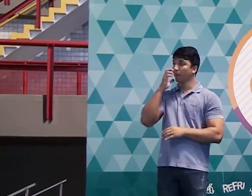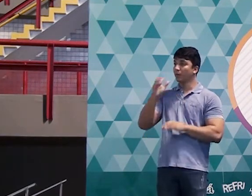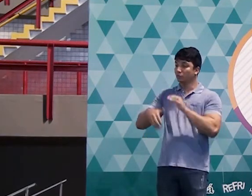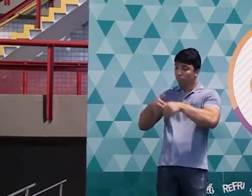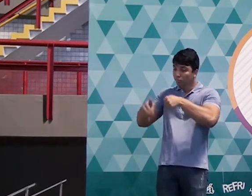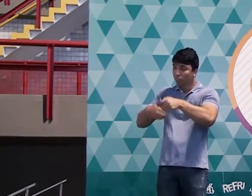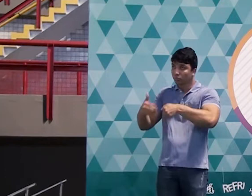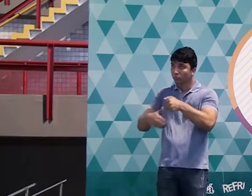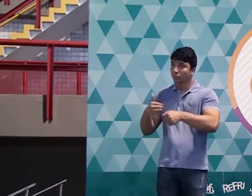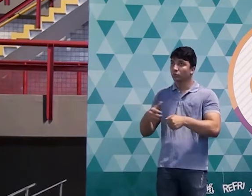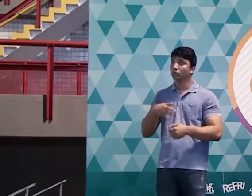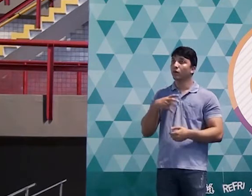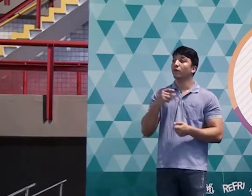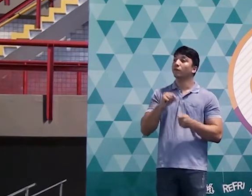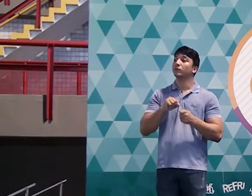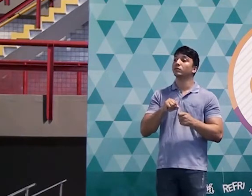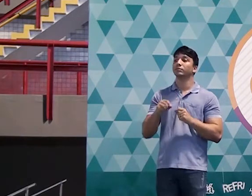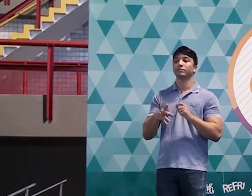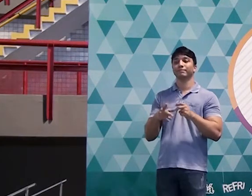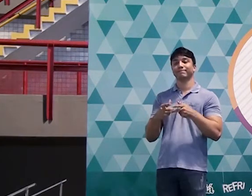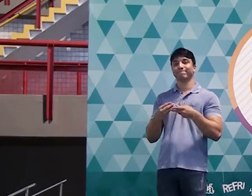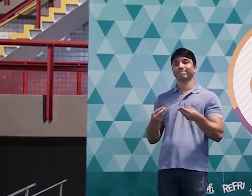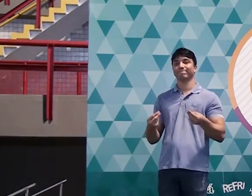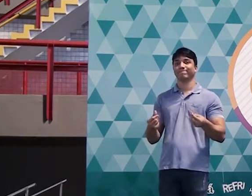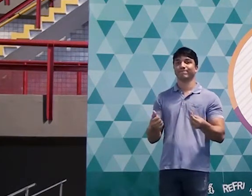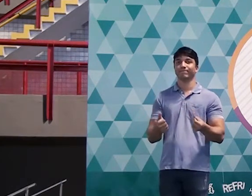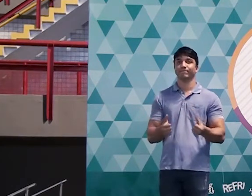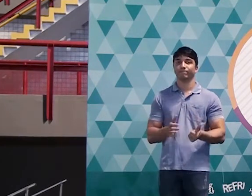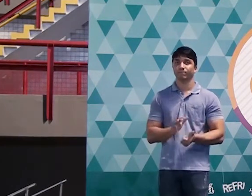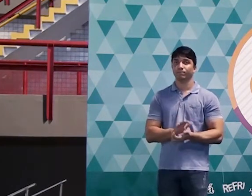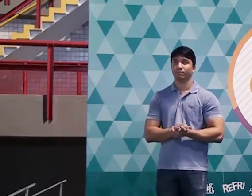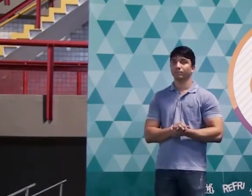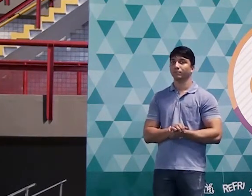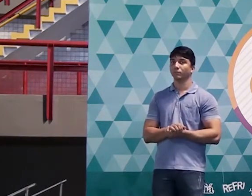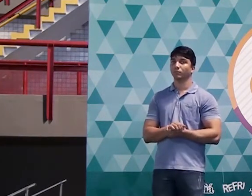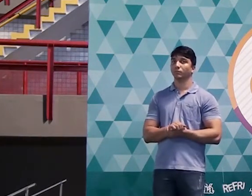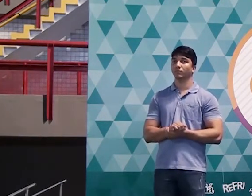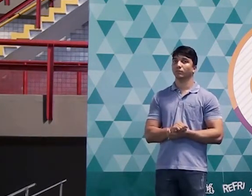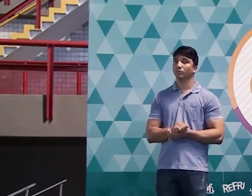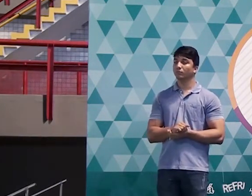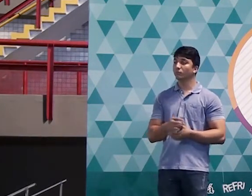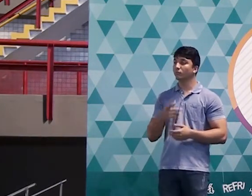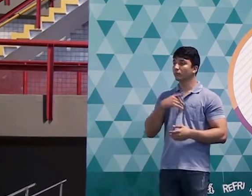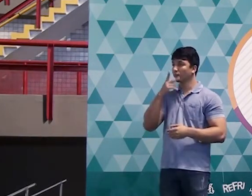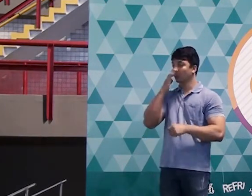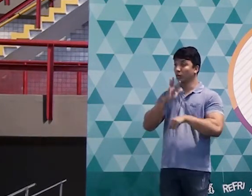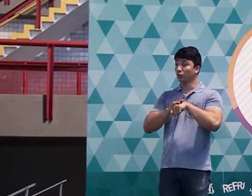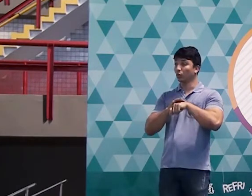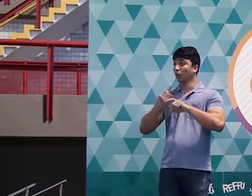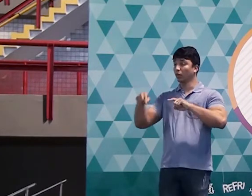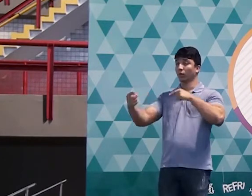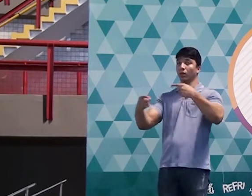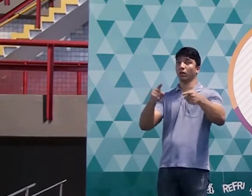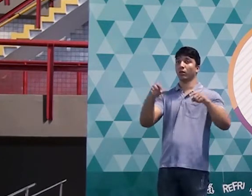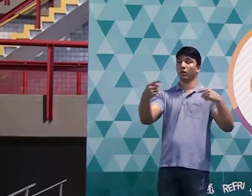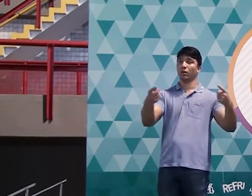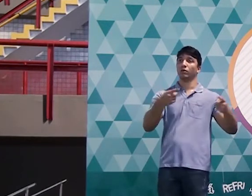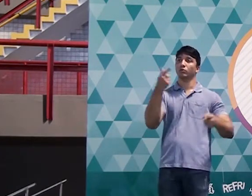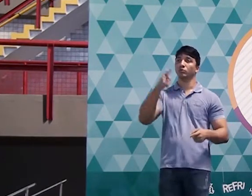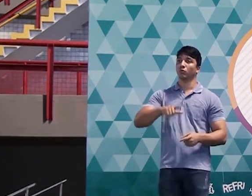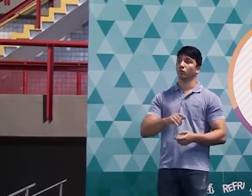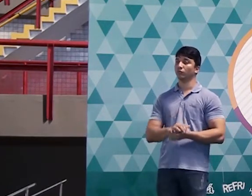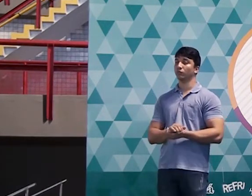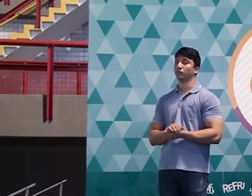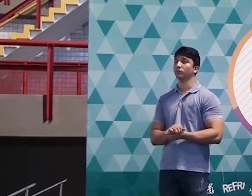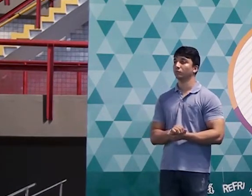desenterrarem, e aí, meu amigo, a partir do momento que os animais desenterravam, eles traziam as doenças para a sociedade de novo, tá?